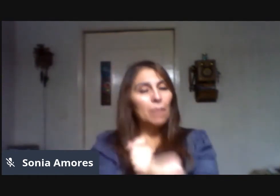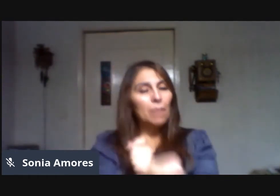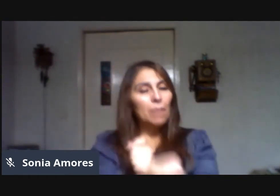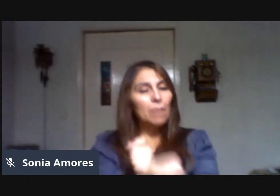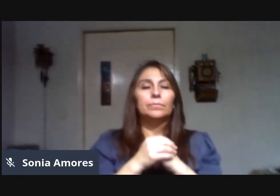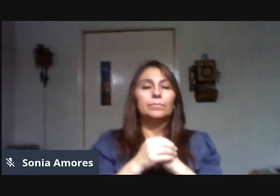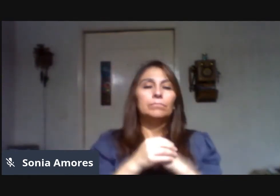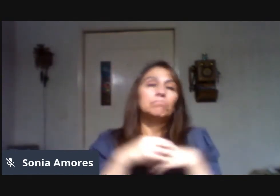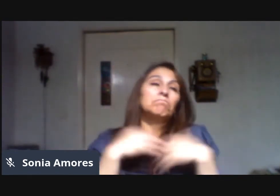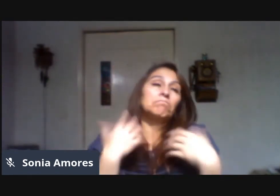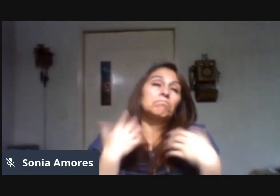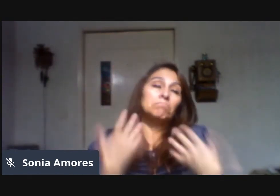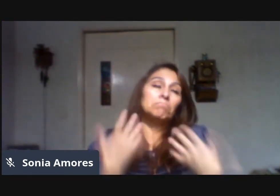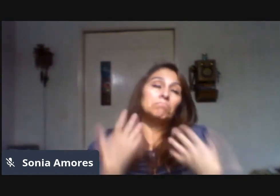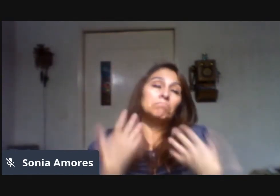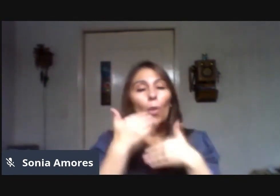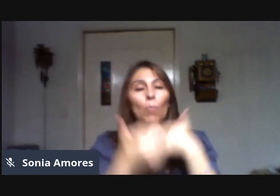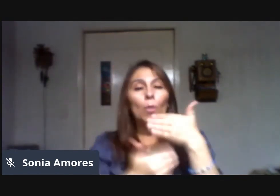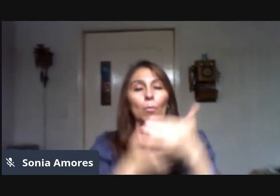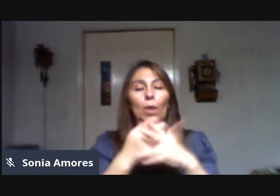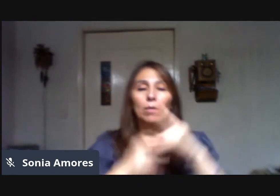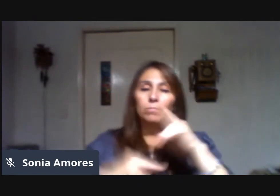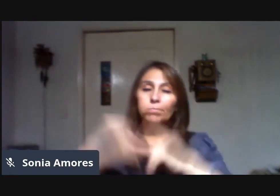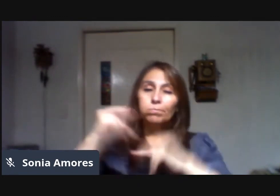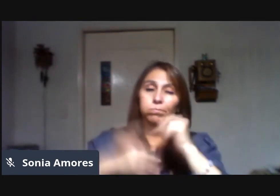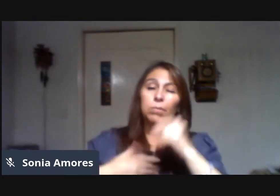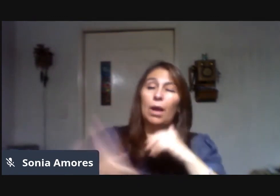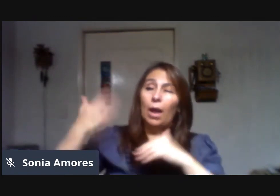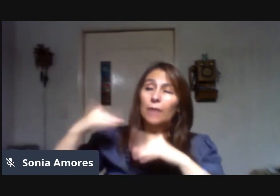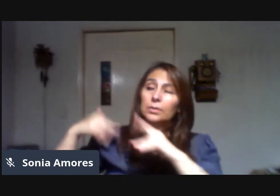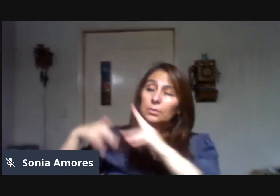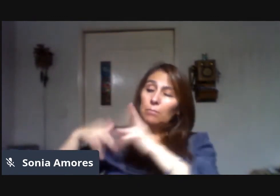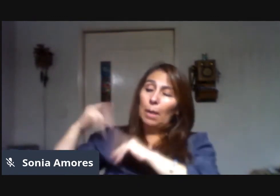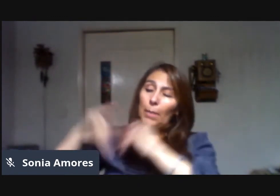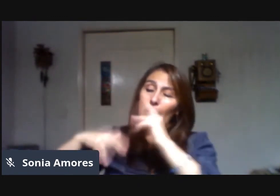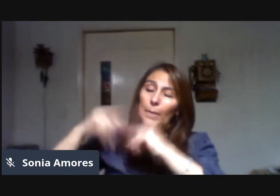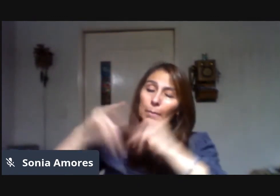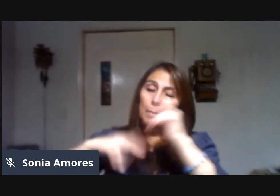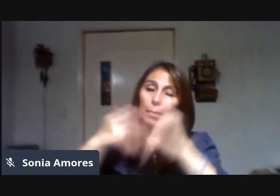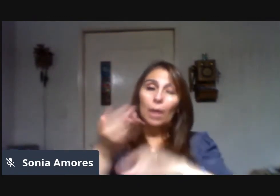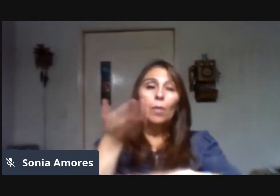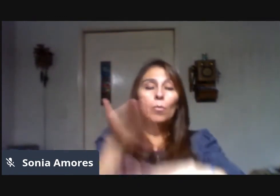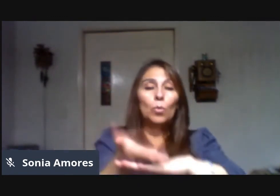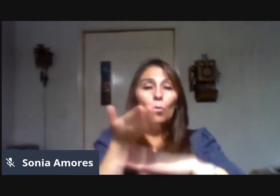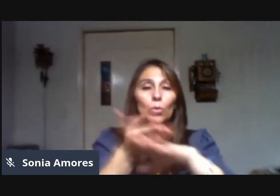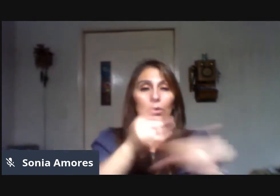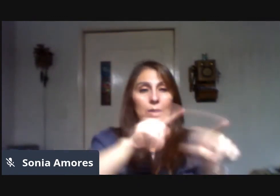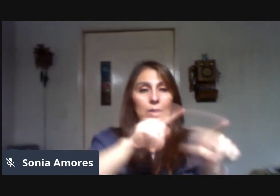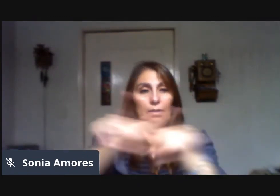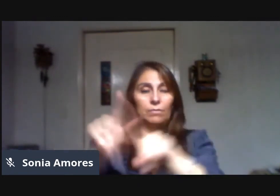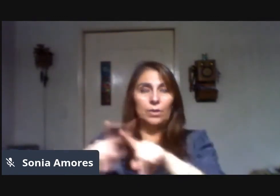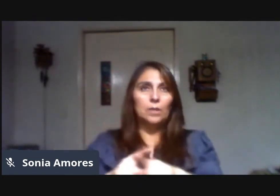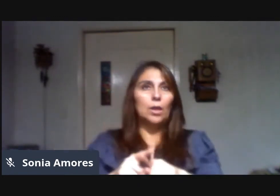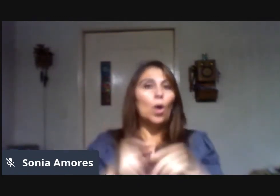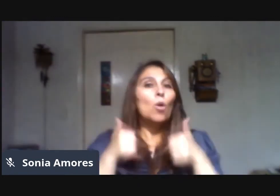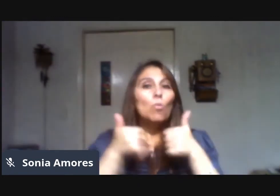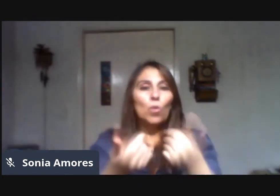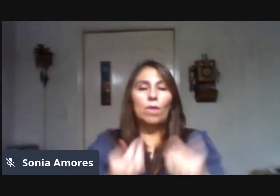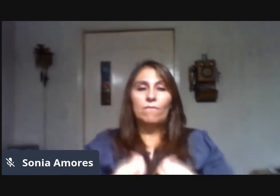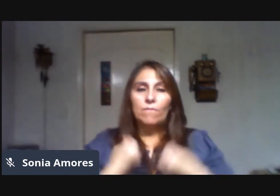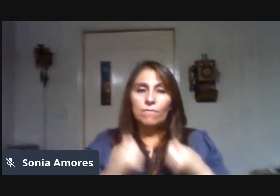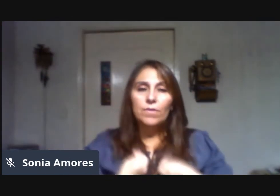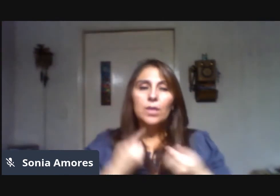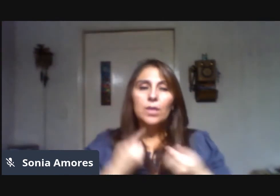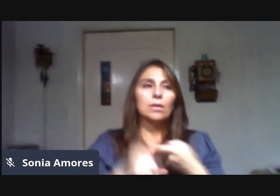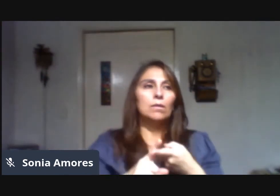han venido construyendo desde muchos tiempos diversas propuestas. El buen vivir, el socialismo del siglo XXI,